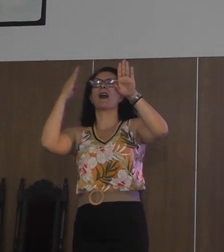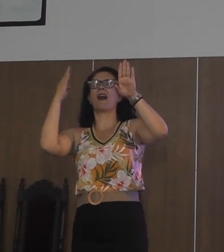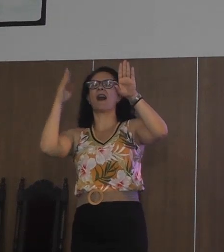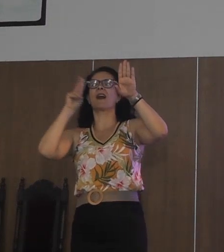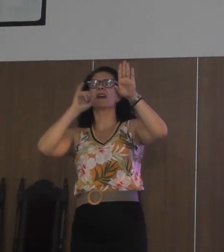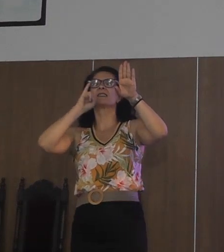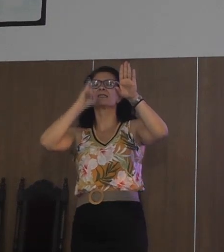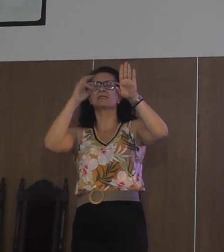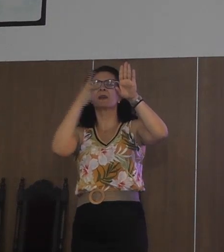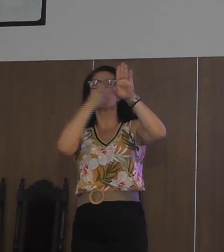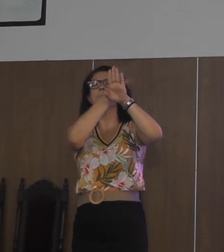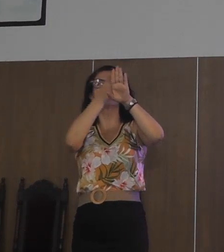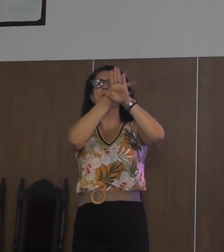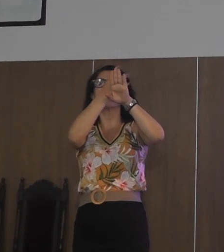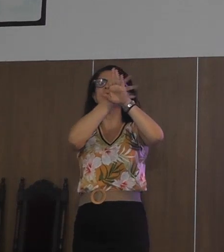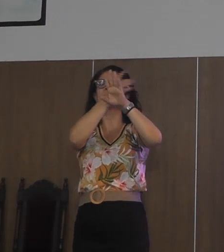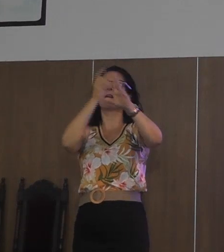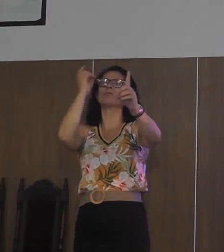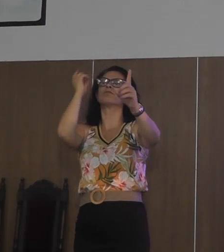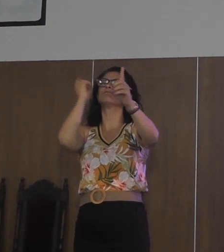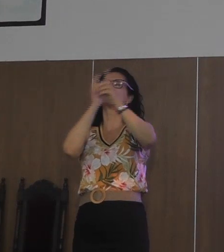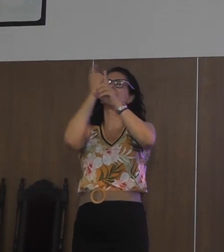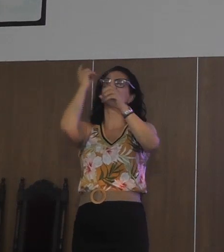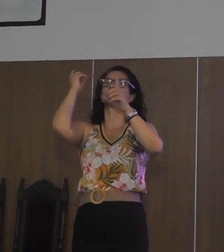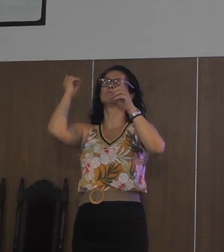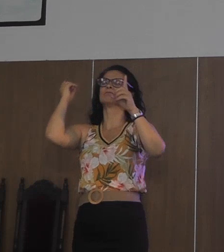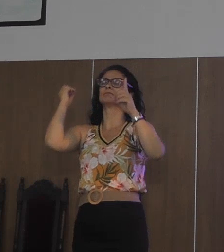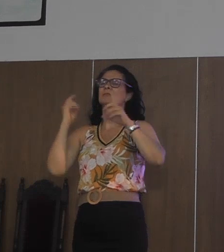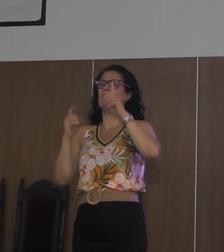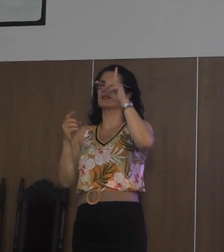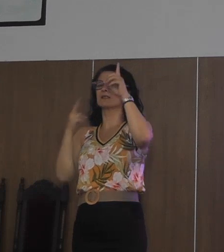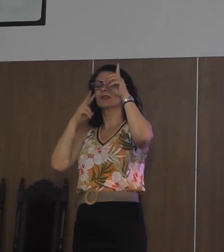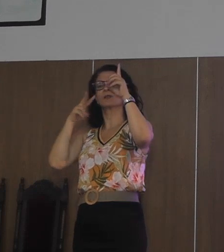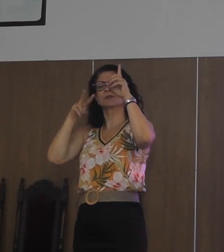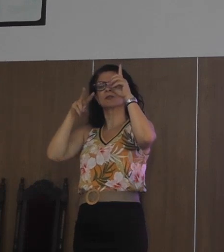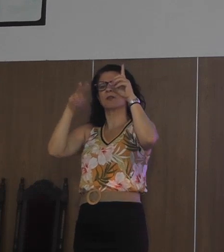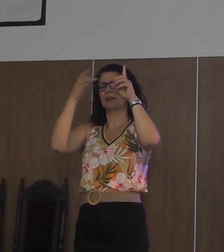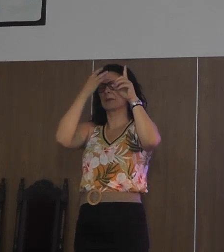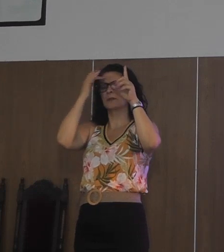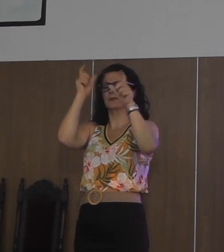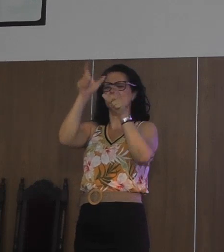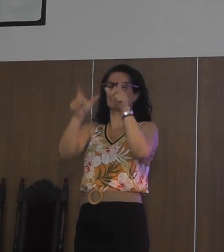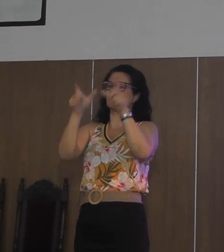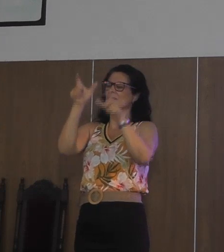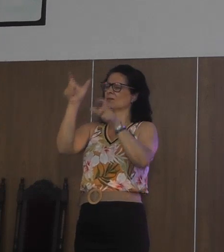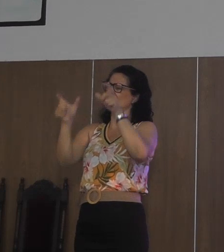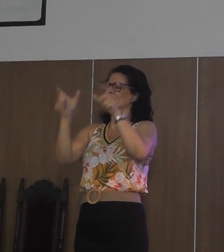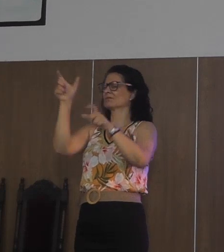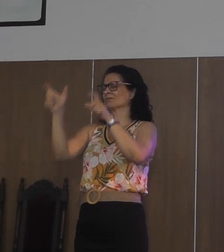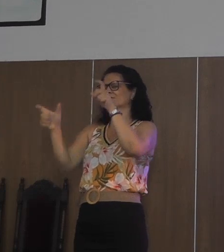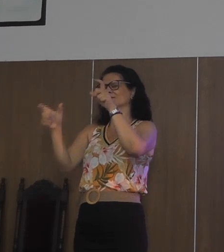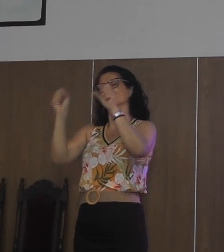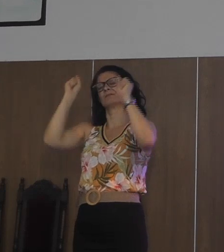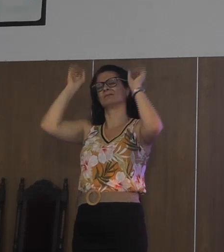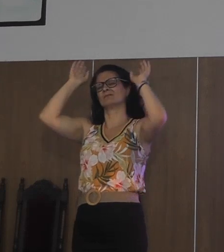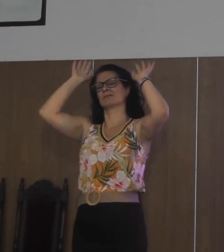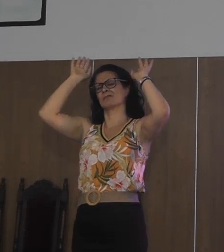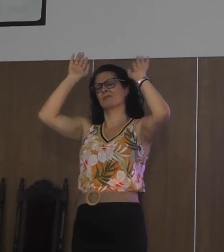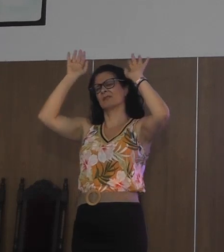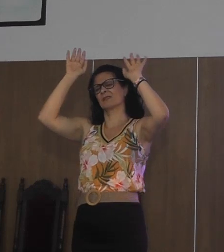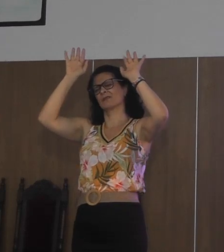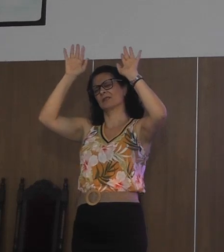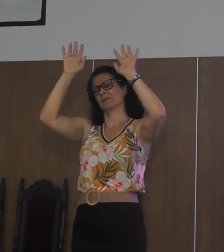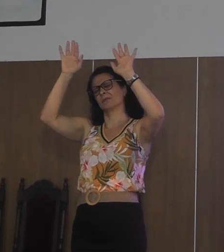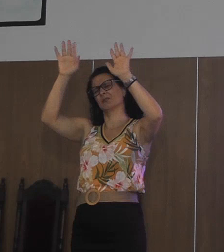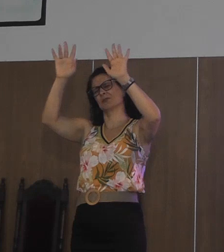Pai, olha para essa pessoa agora e dá a ela nesse momento, Espírito Santo, o renovo que desce do teu trono de